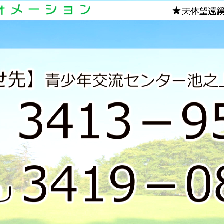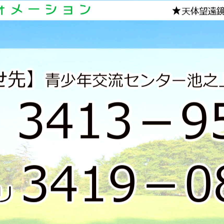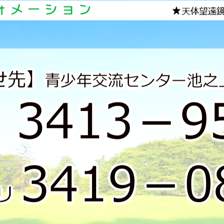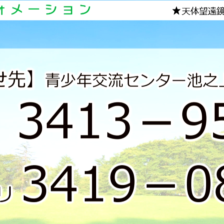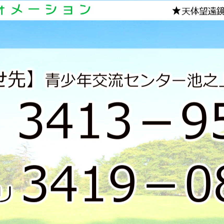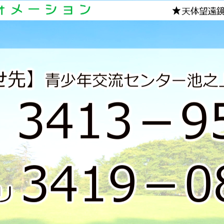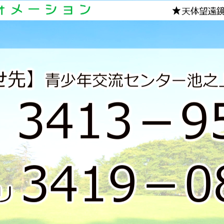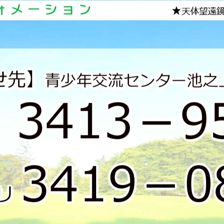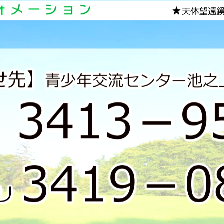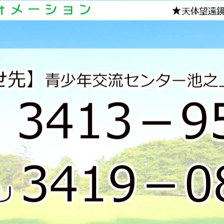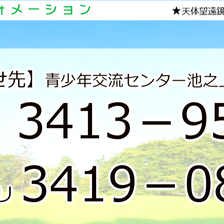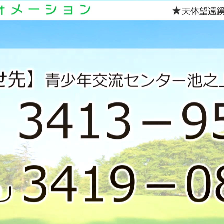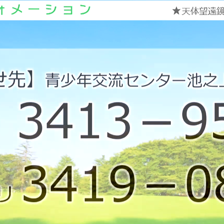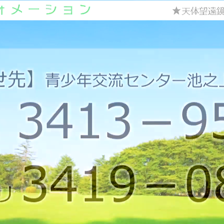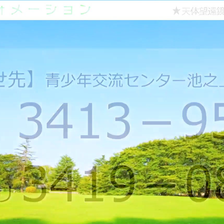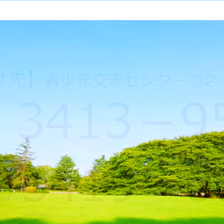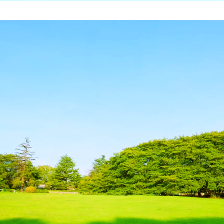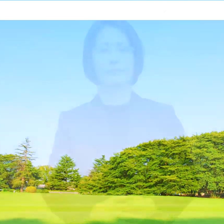ください